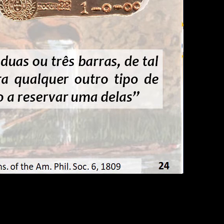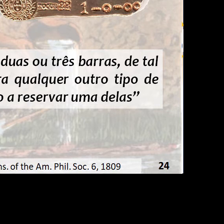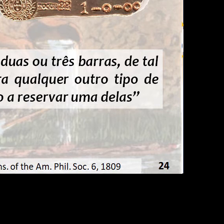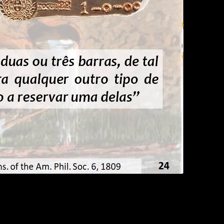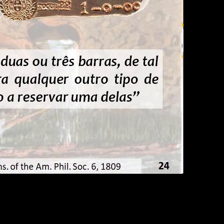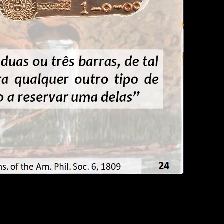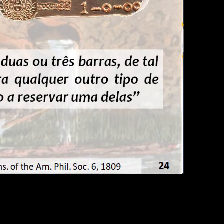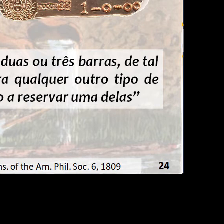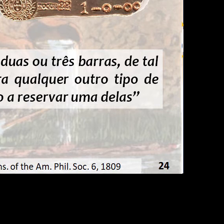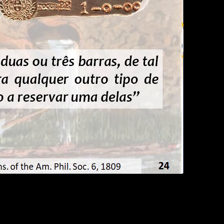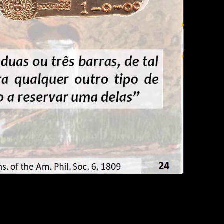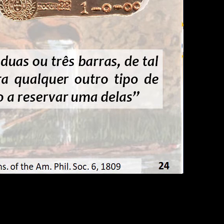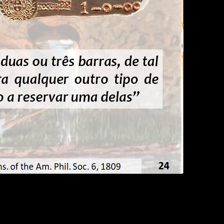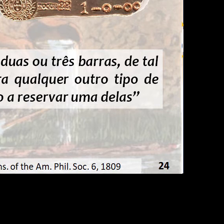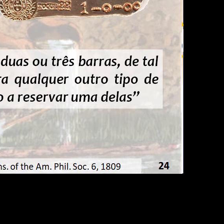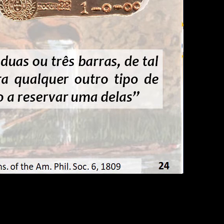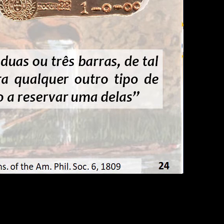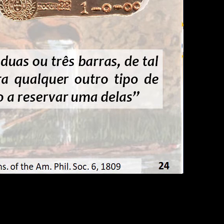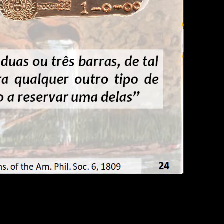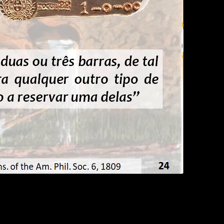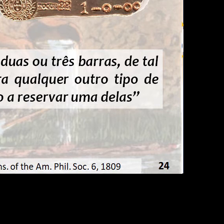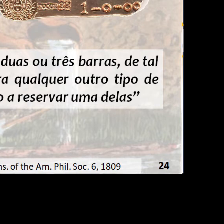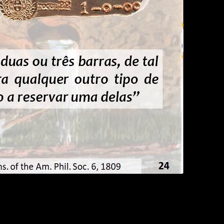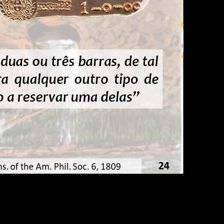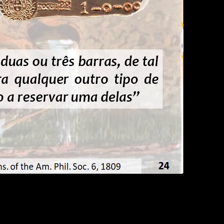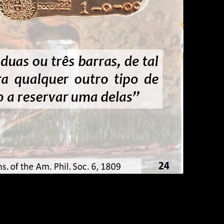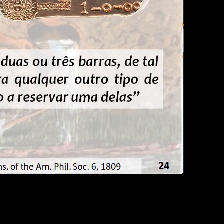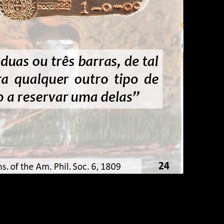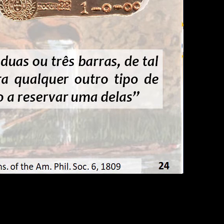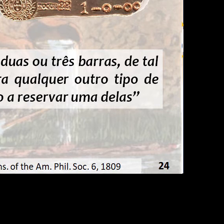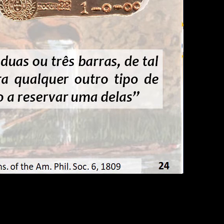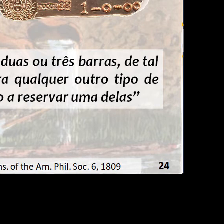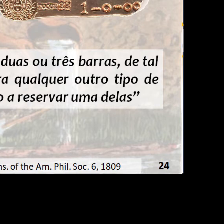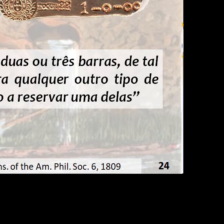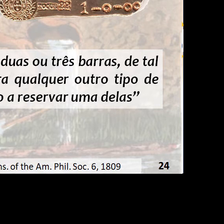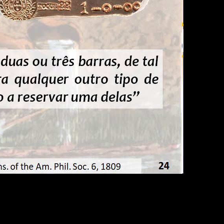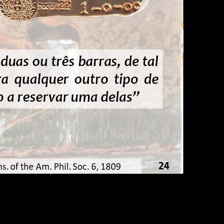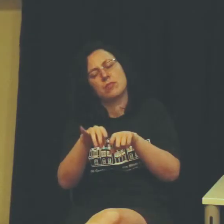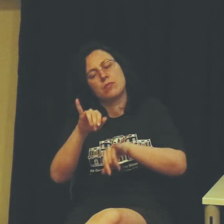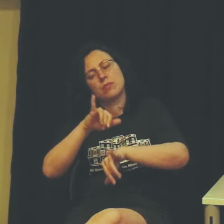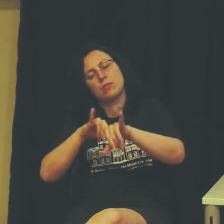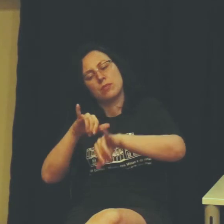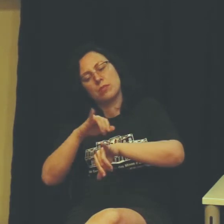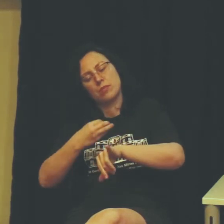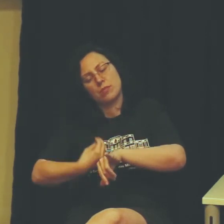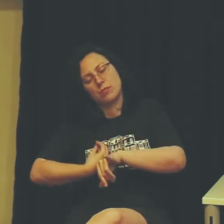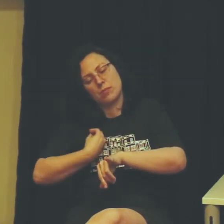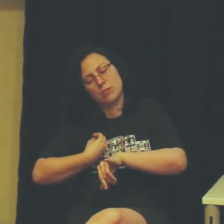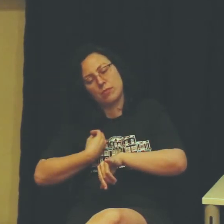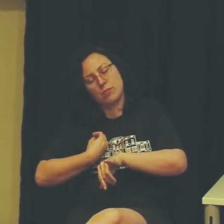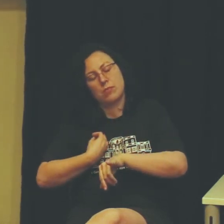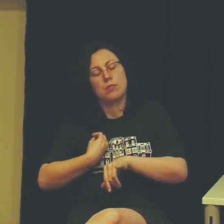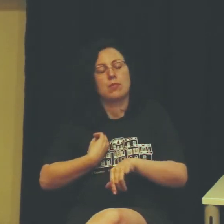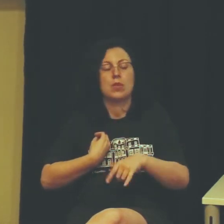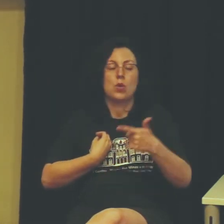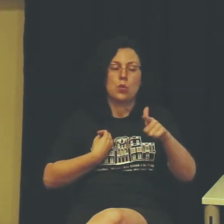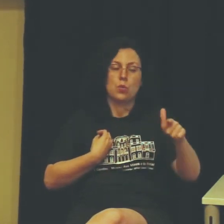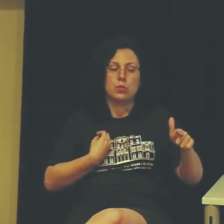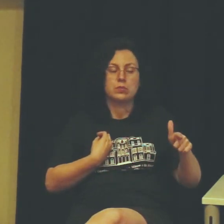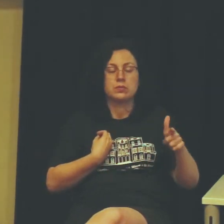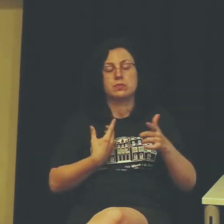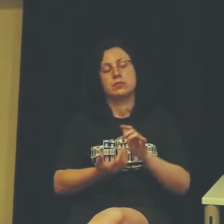paládio, né, na mesma época da descoberta do elemento químico, e sua presença junto a ligas naturais de ouro aqui em Minas